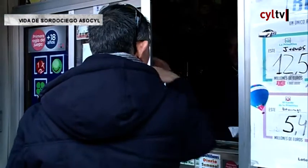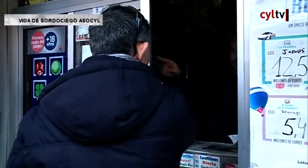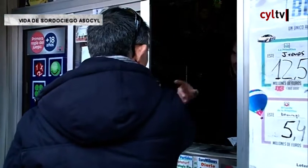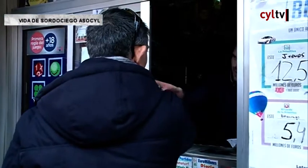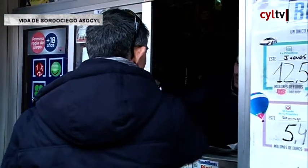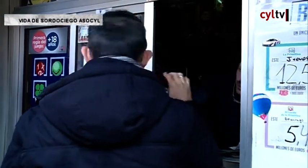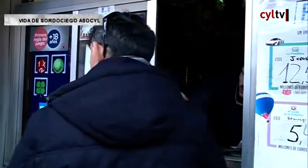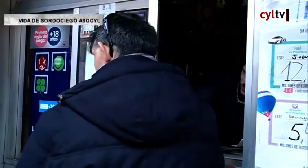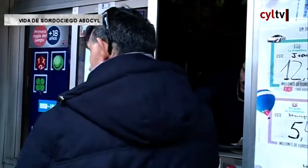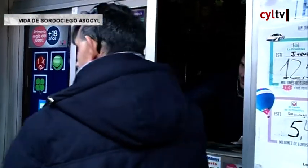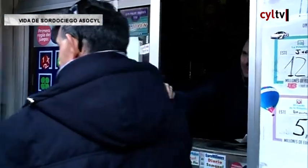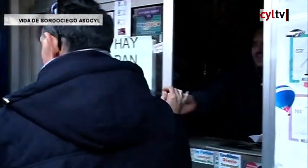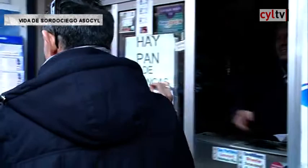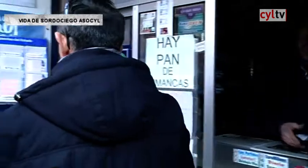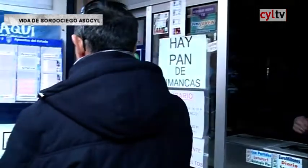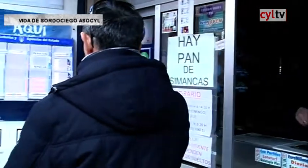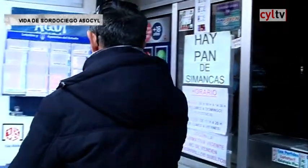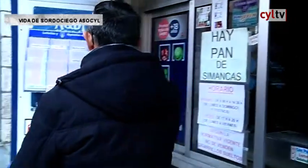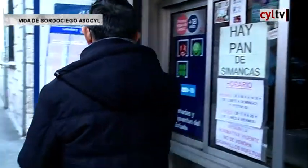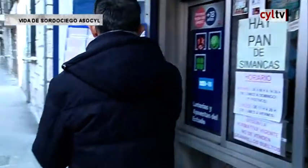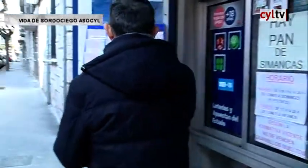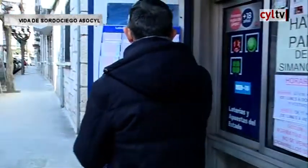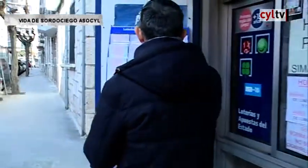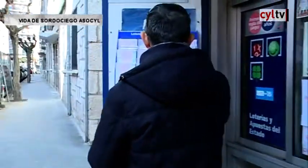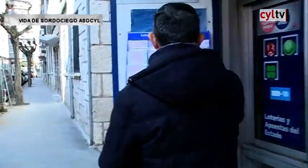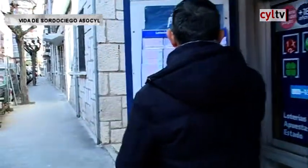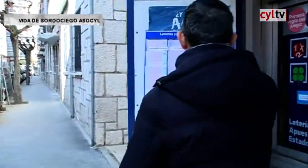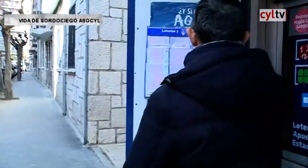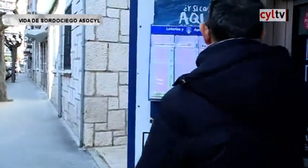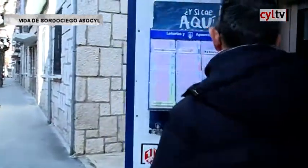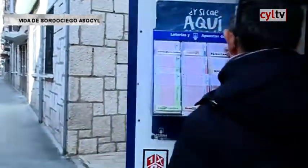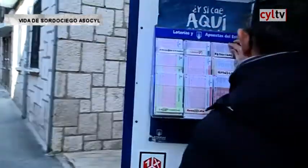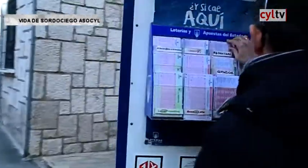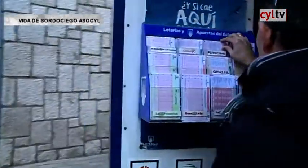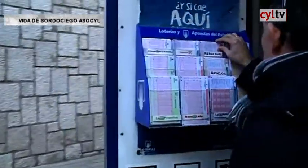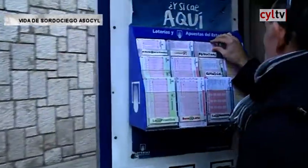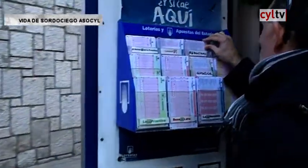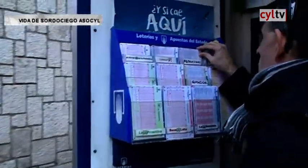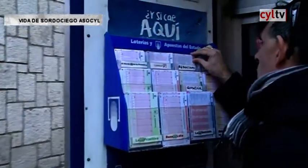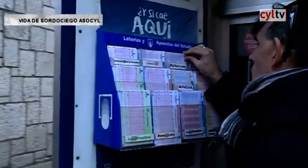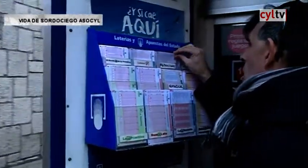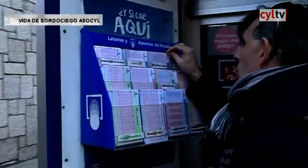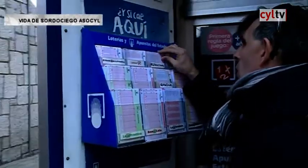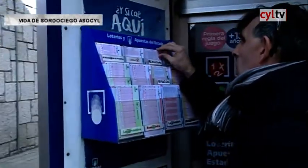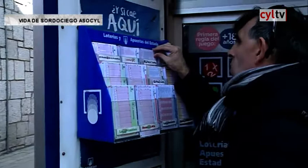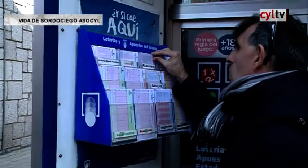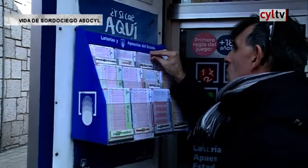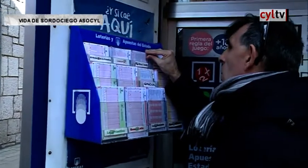rutina es capaz de hacer? Pues mira, busca la quiniela, él sabe dónde están, sí, sabe cuál es la de esta